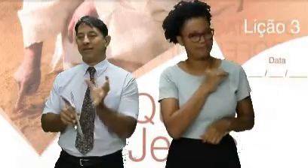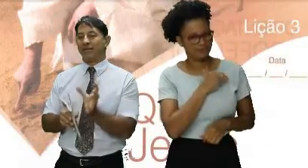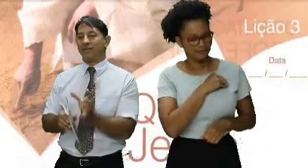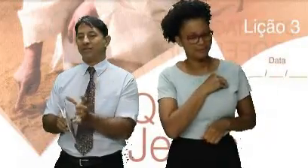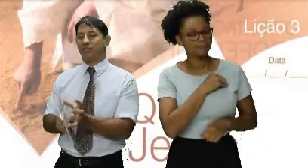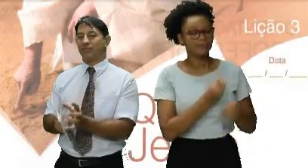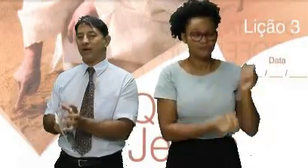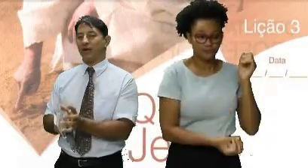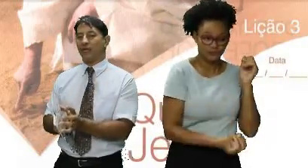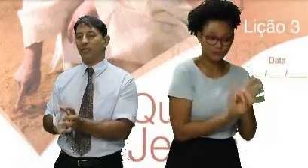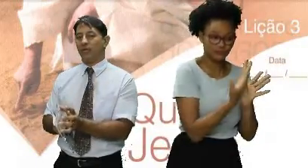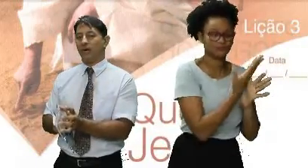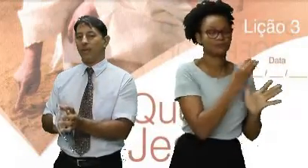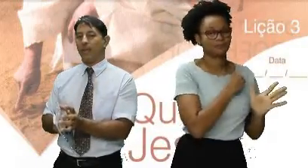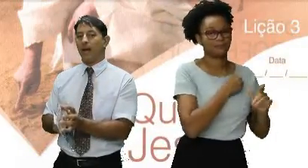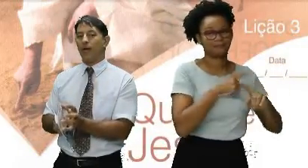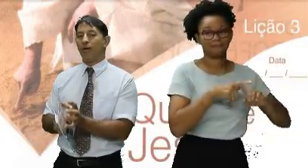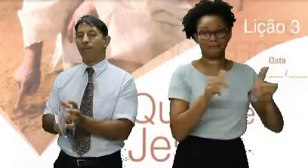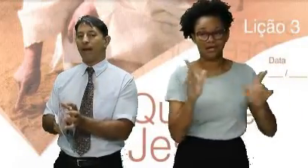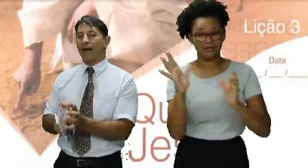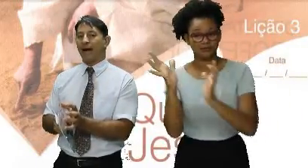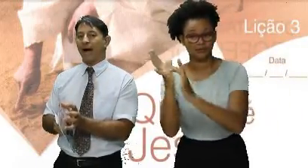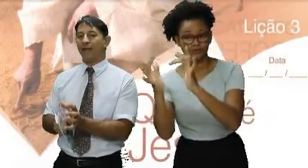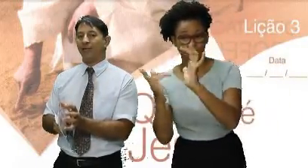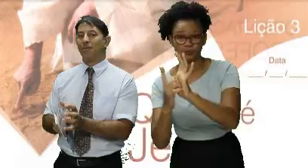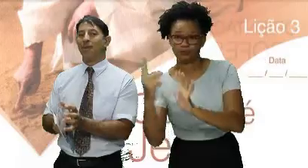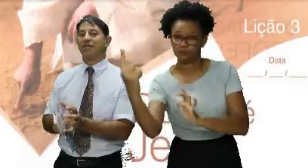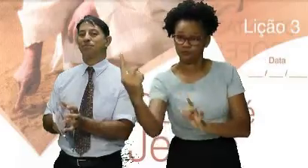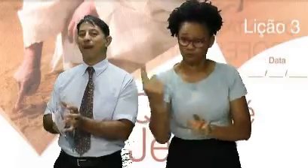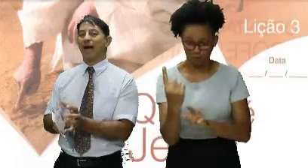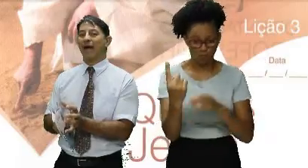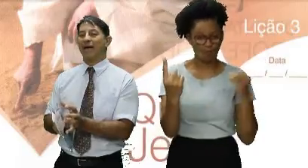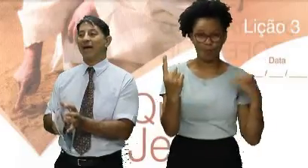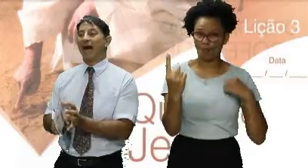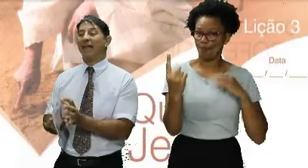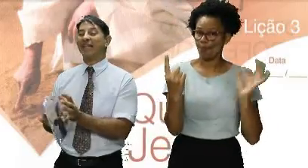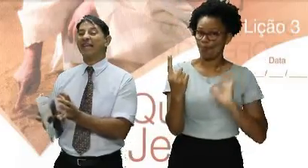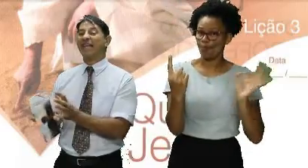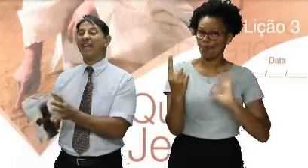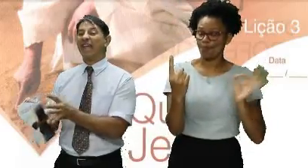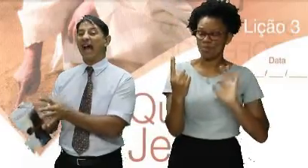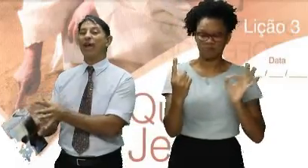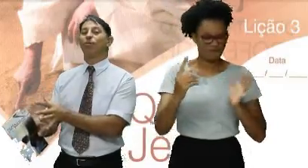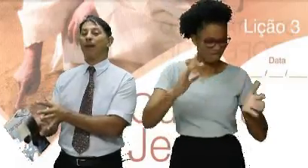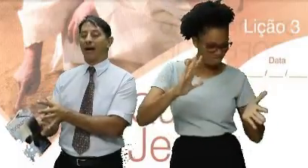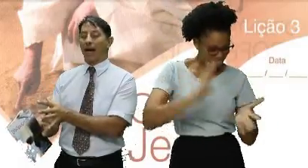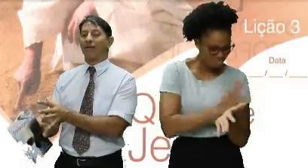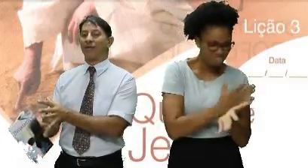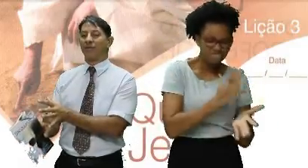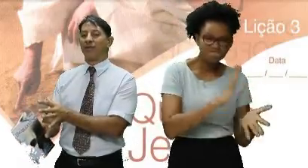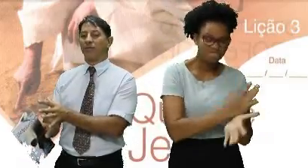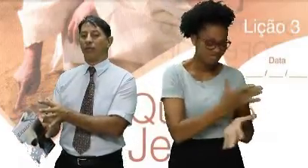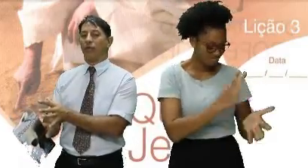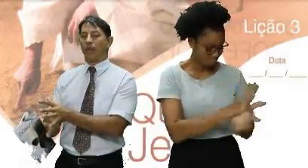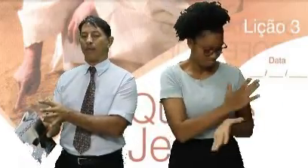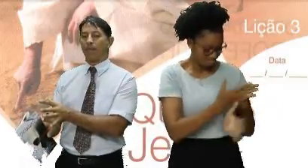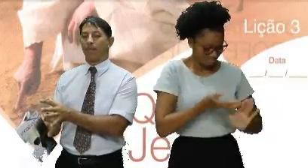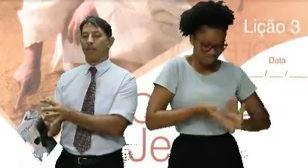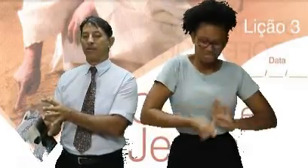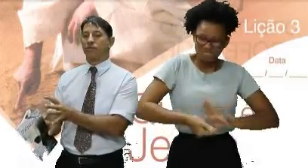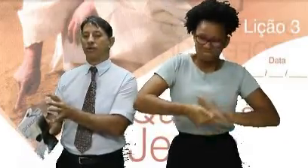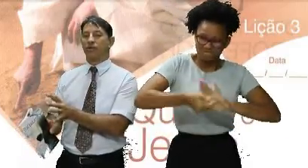mas Cristo veio não em pecado, mas para aniquilar o pecado da vida do